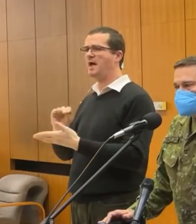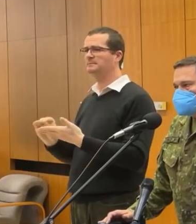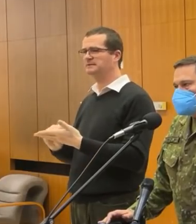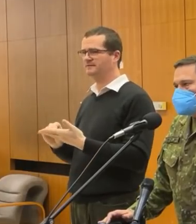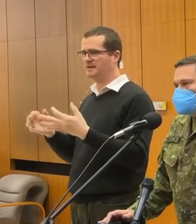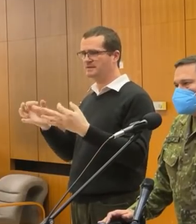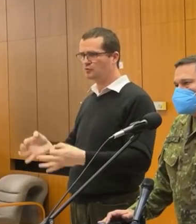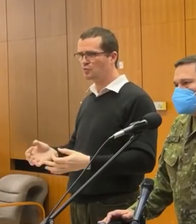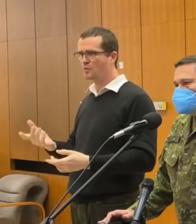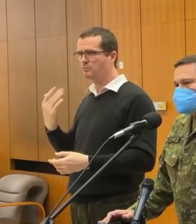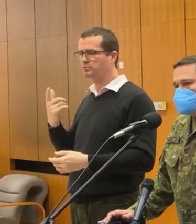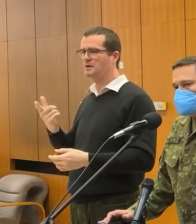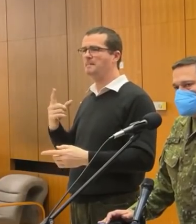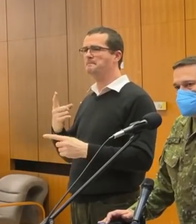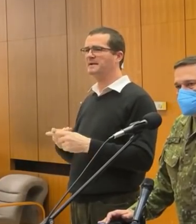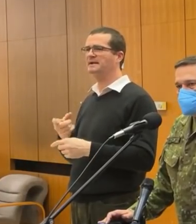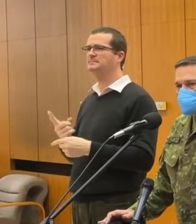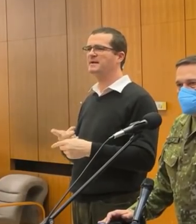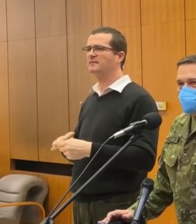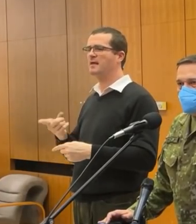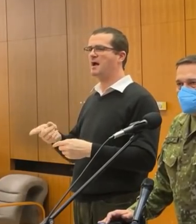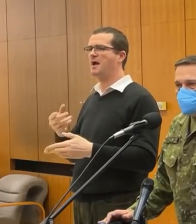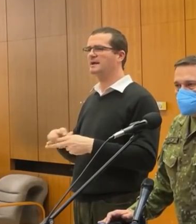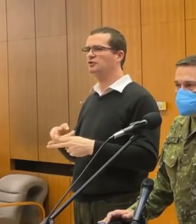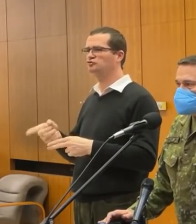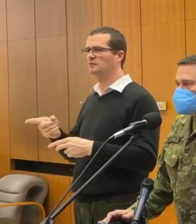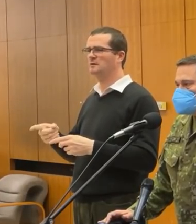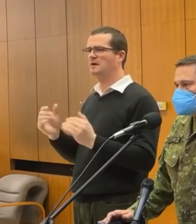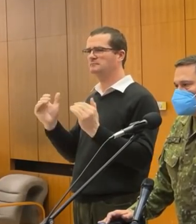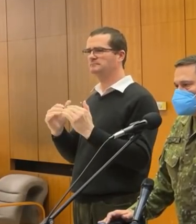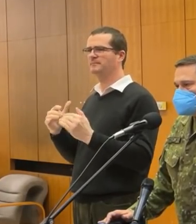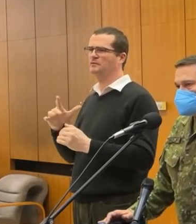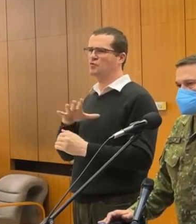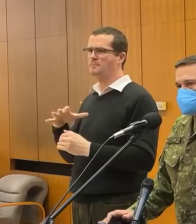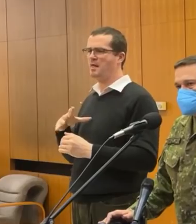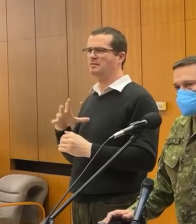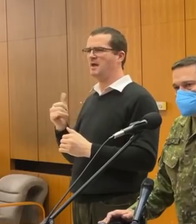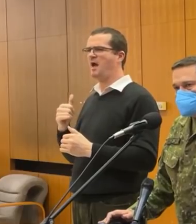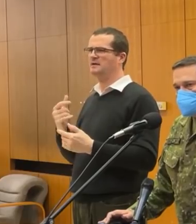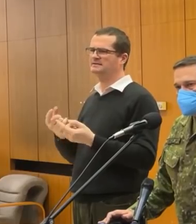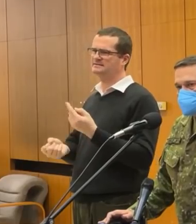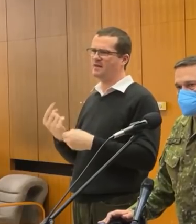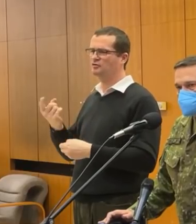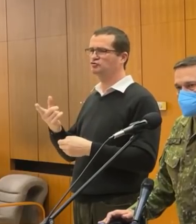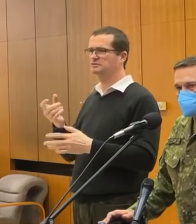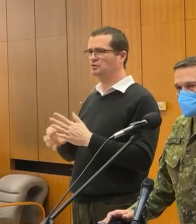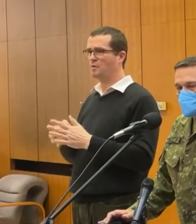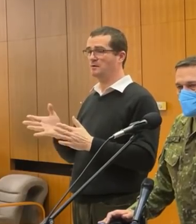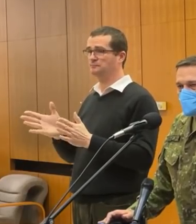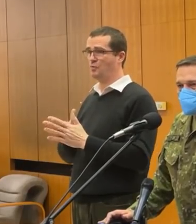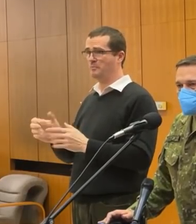administratívne zjednoduší a jednak stanoví presné pravidlá pre riešenie niektorých štandardných, ale i neštandardných situácií, ktoré takáto spolupráca